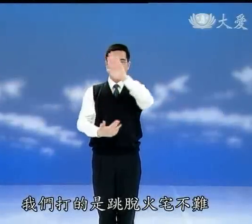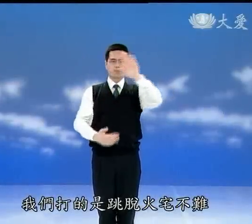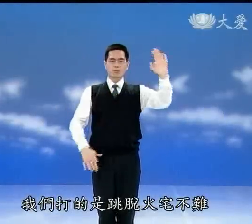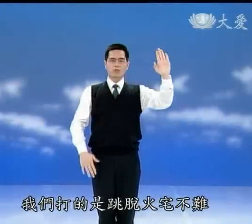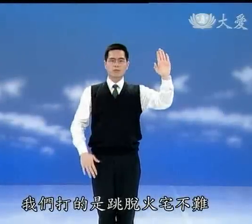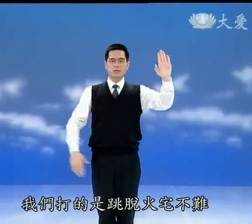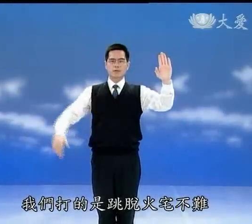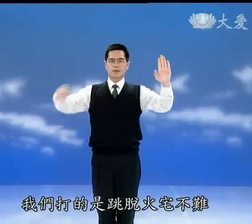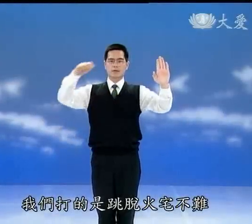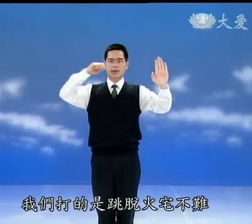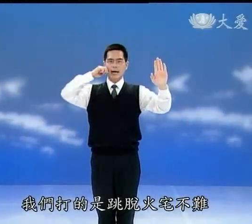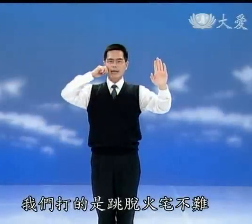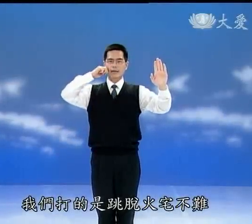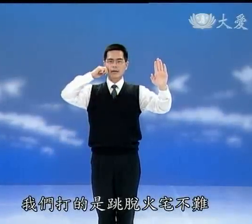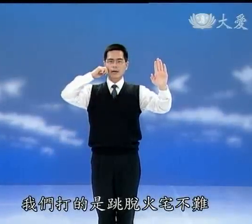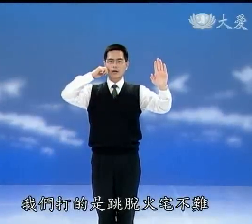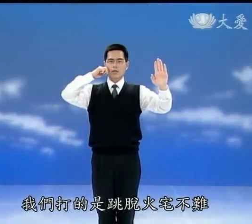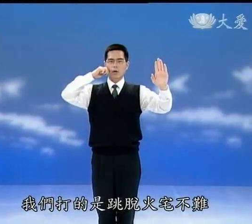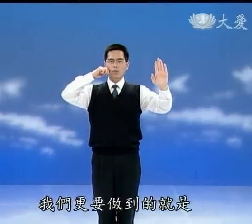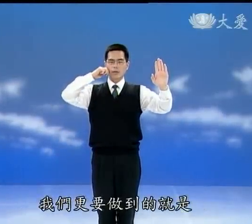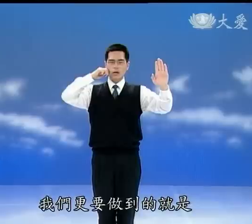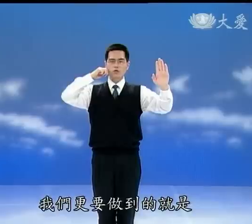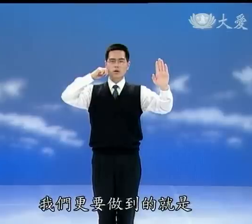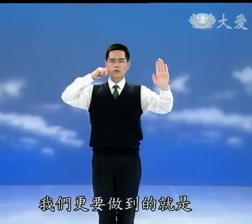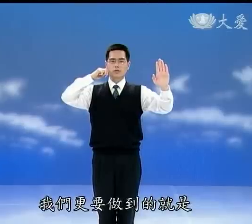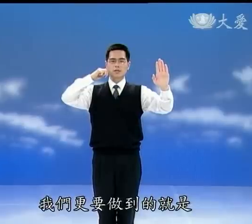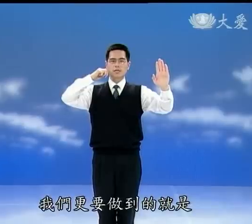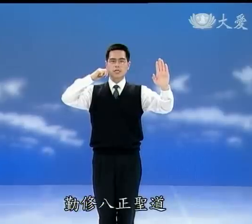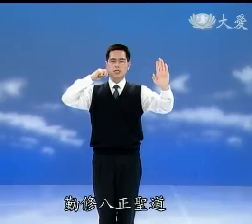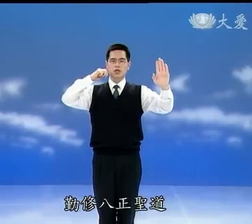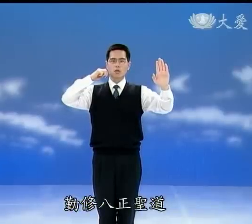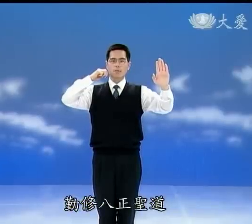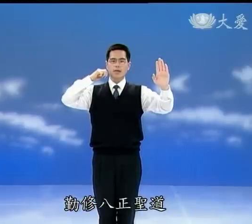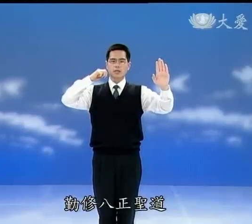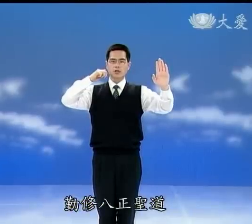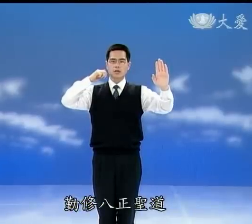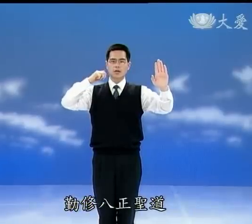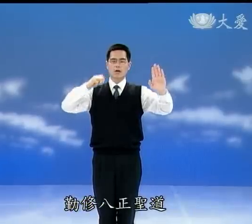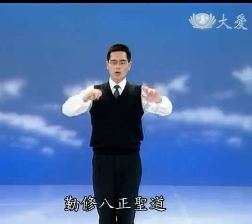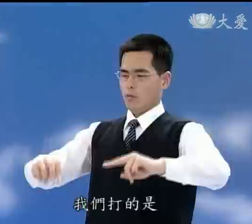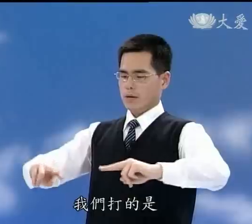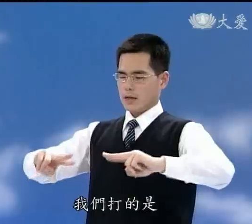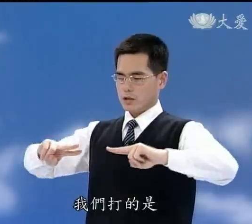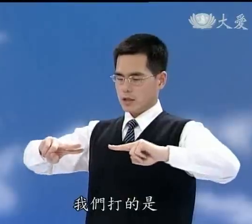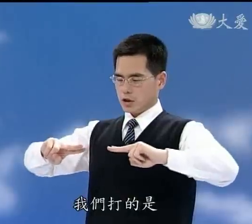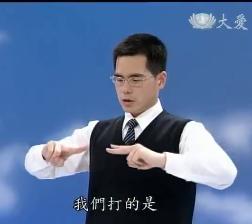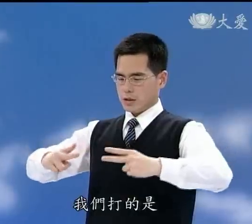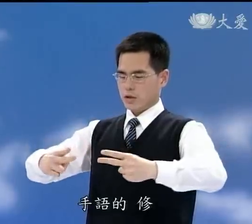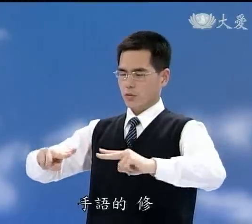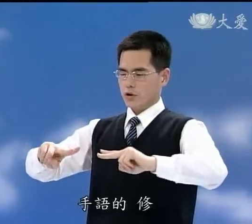不难。那我们更要做到的就是勤修八正圣道。我们打的是手语的